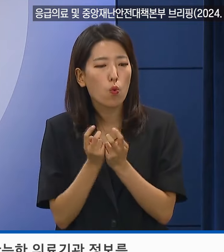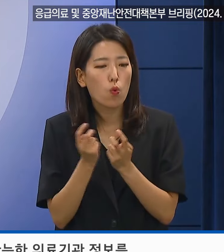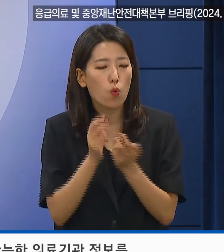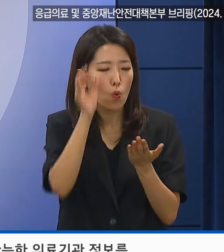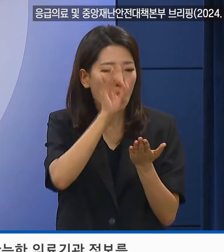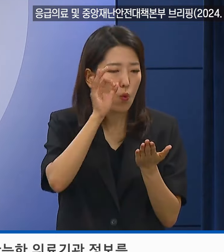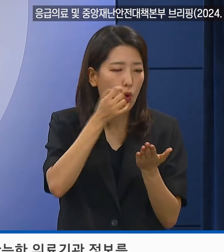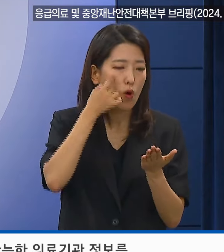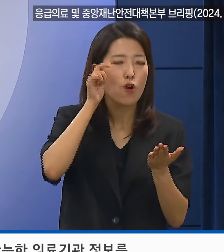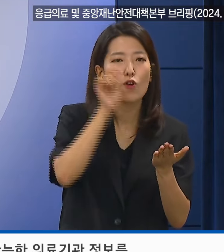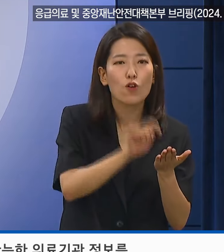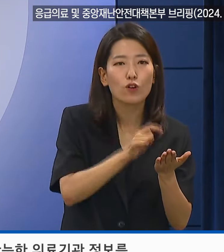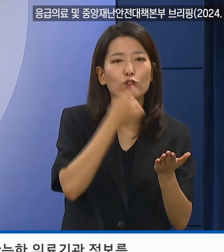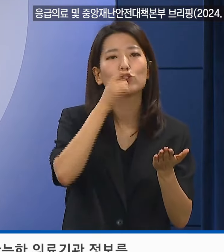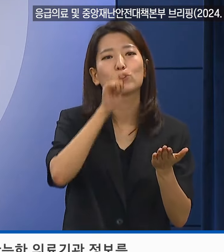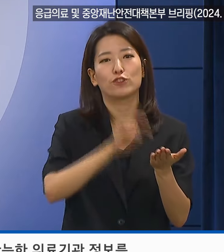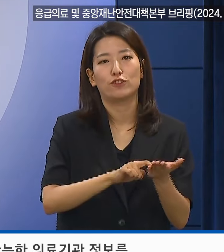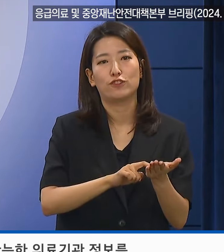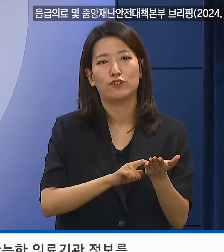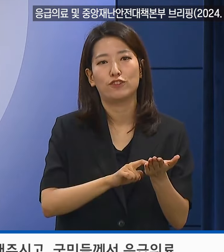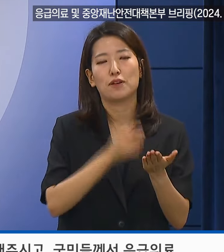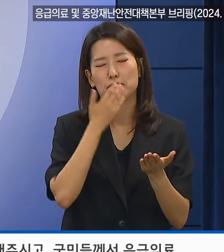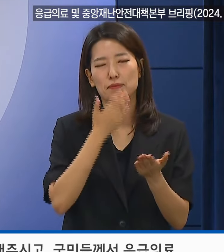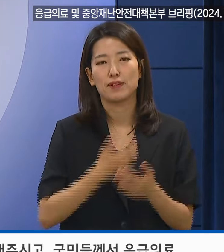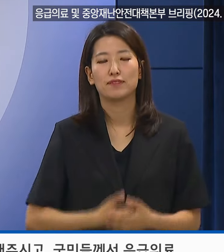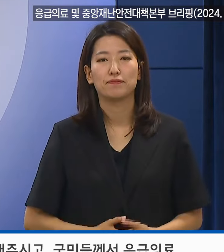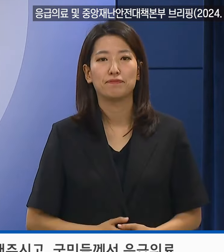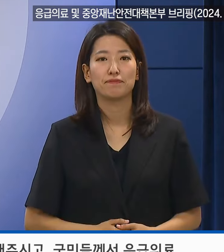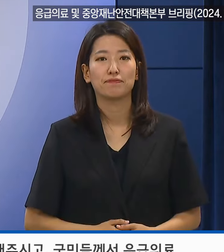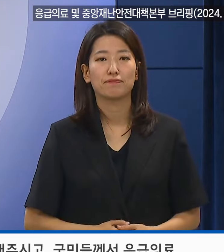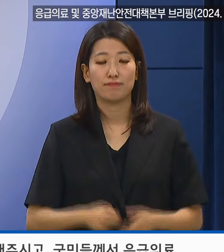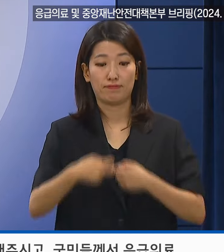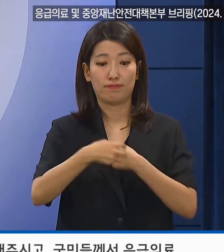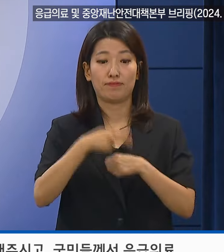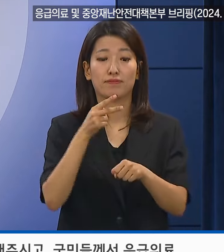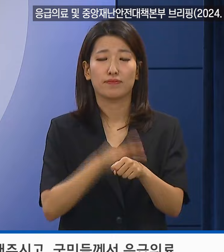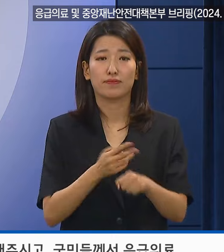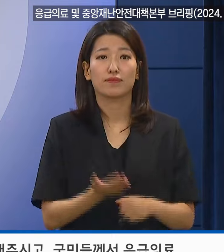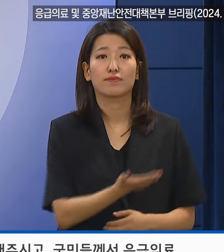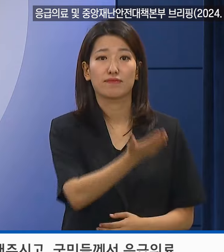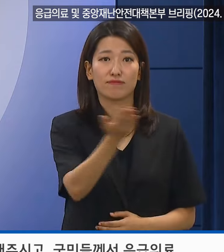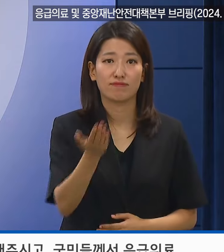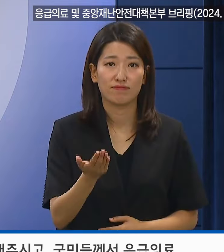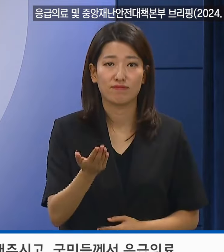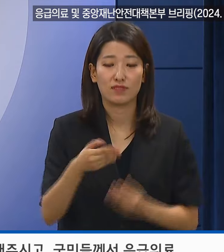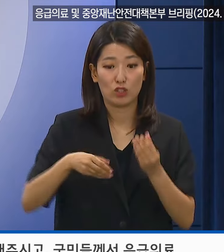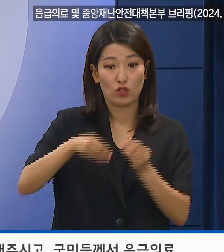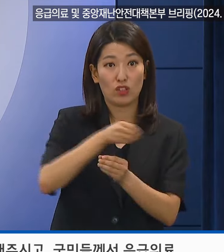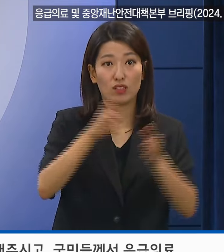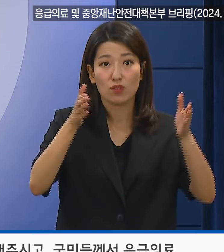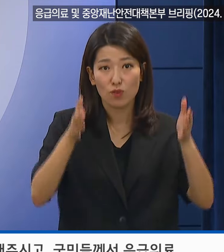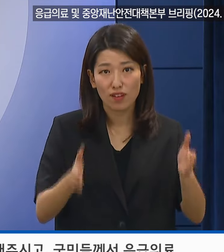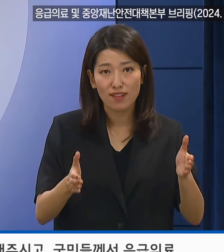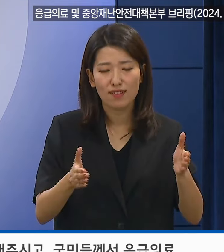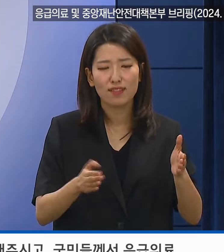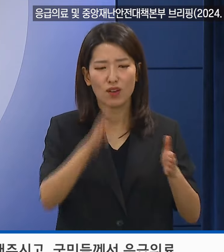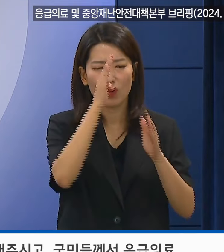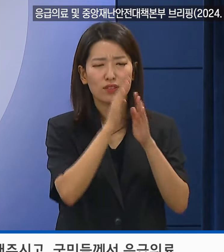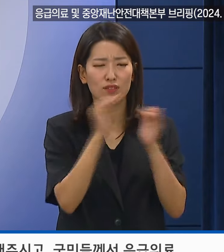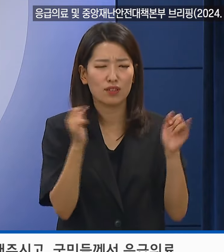검색 가능하도록 준비하고 있습니다. 의료진 여러분이 추석 연휴 환자 진료에 참여해